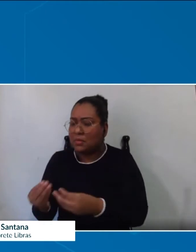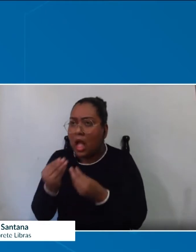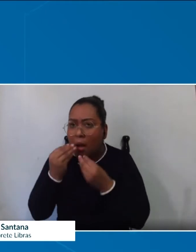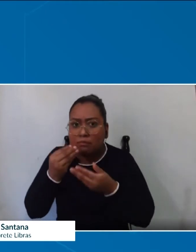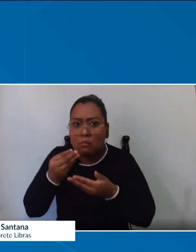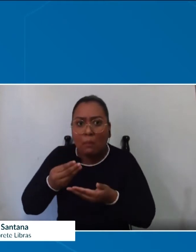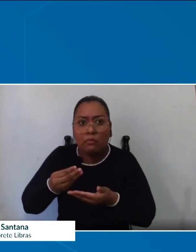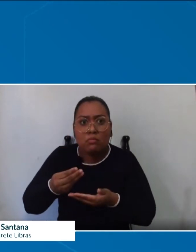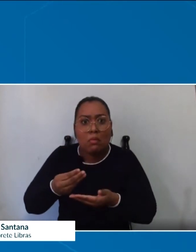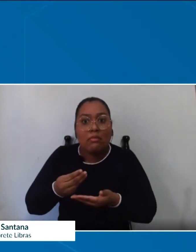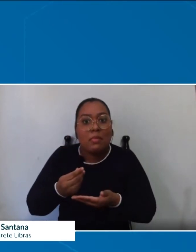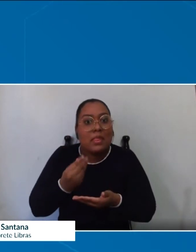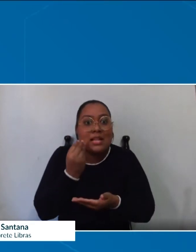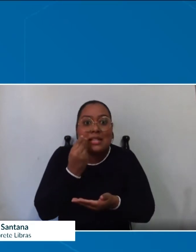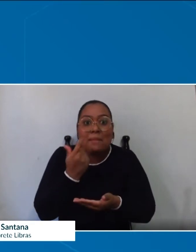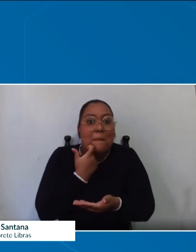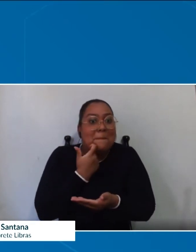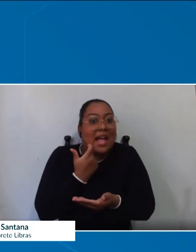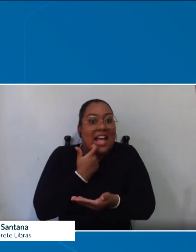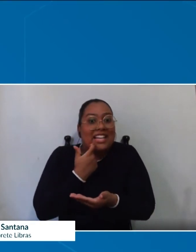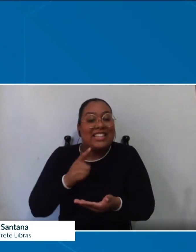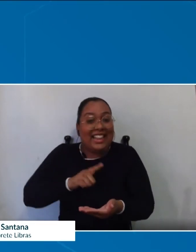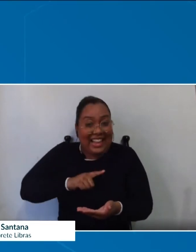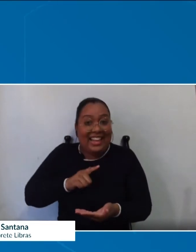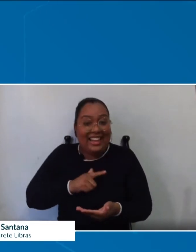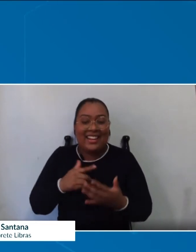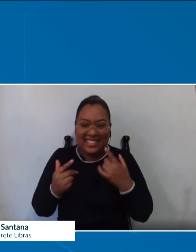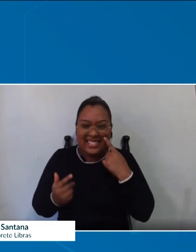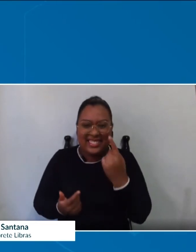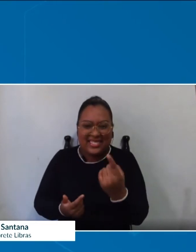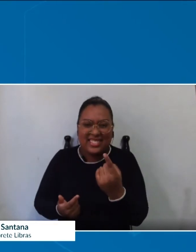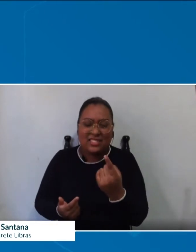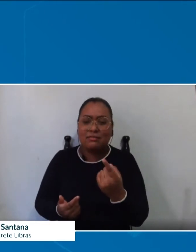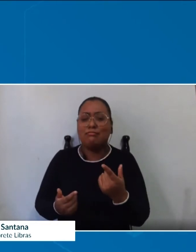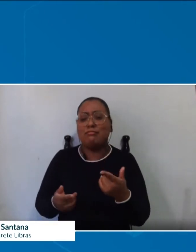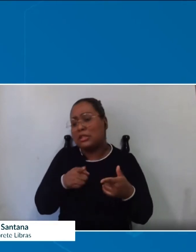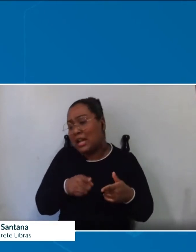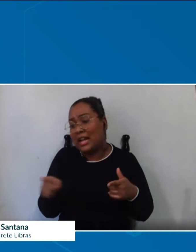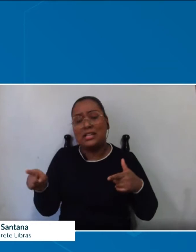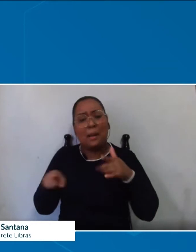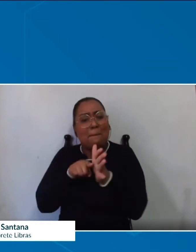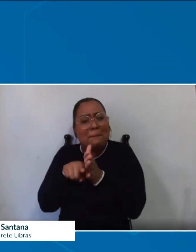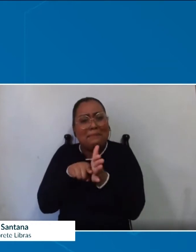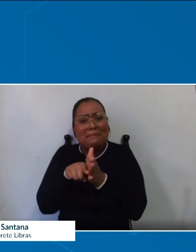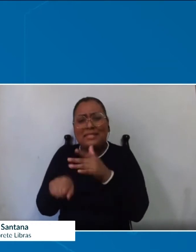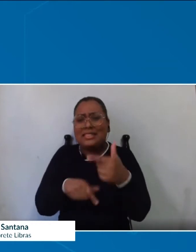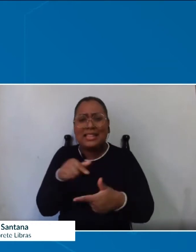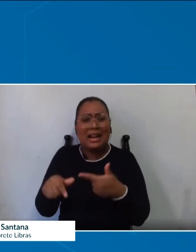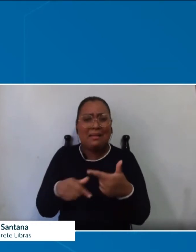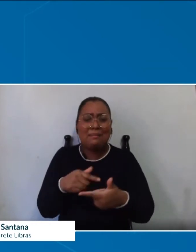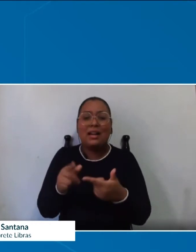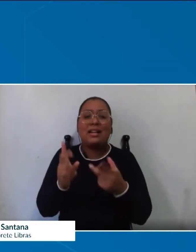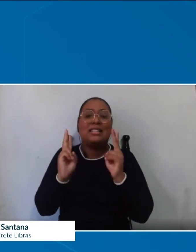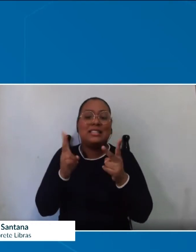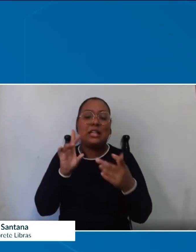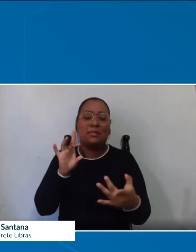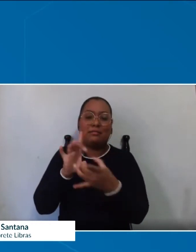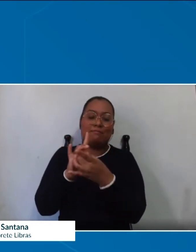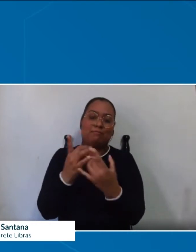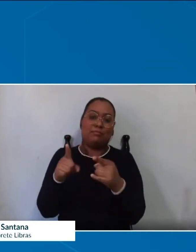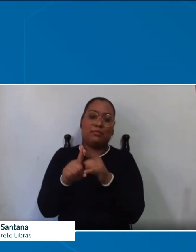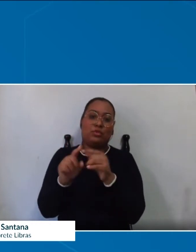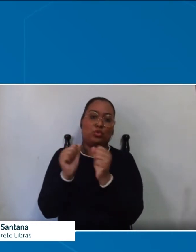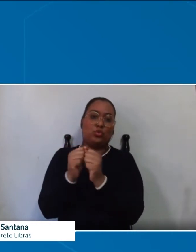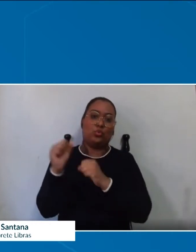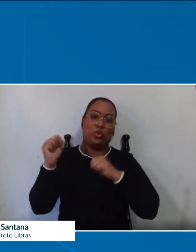Então, muitos trabalhos, e isso são trabalhos que nós estamos desenvolvendo sempre com a parceria da indústria,